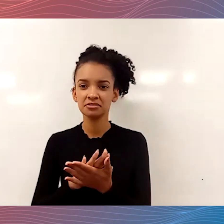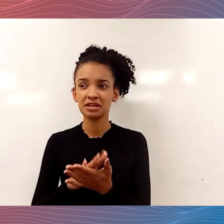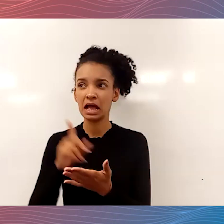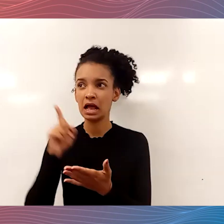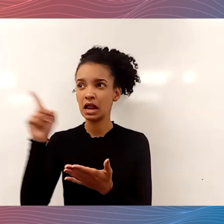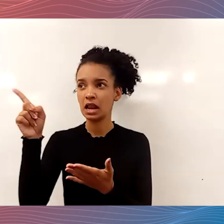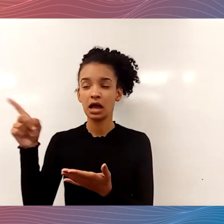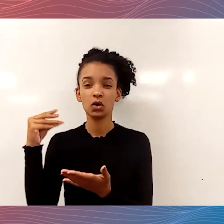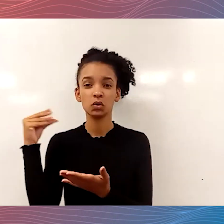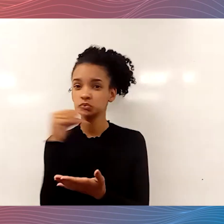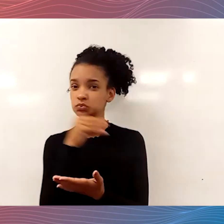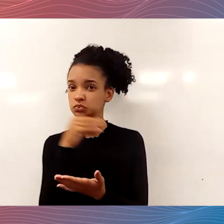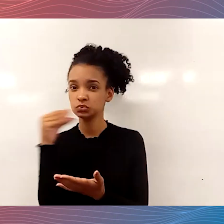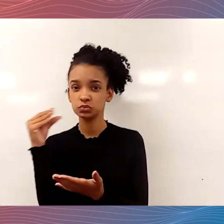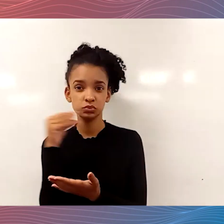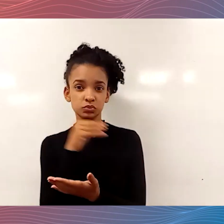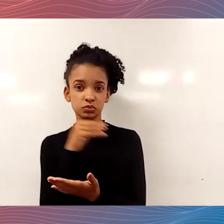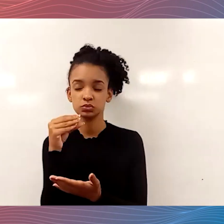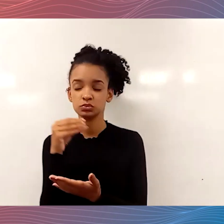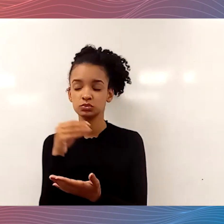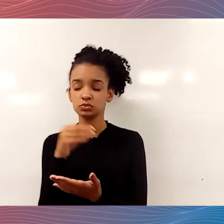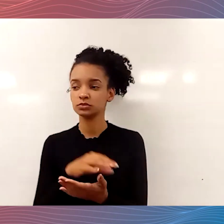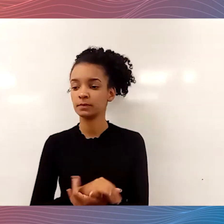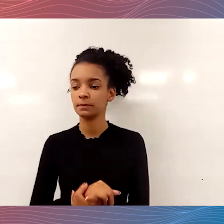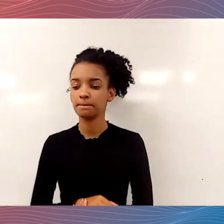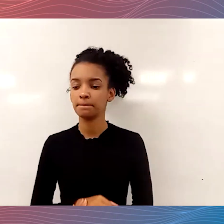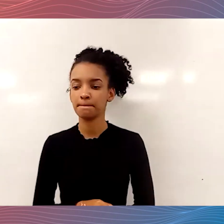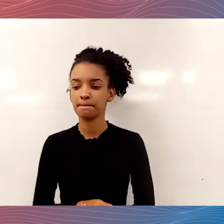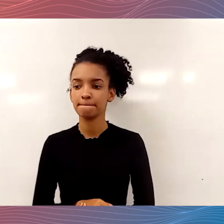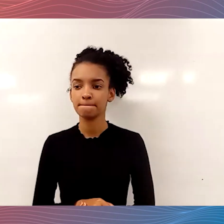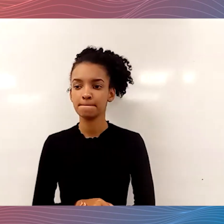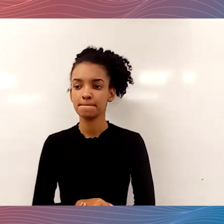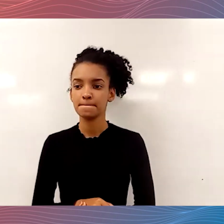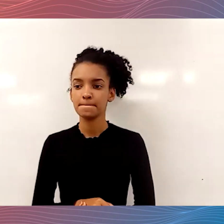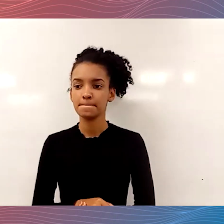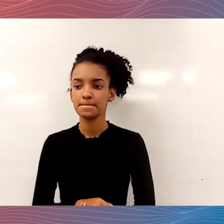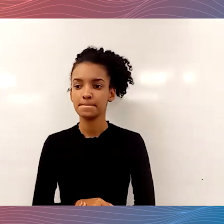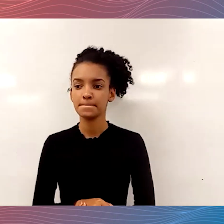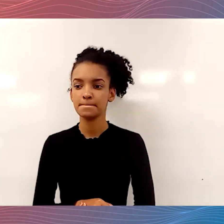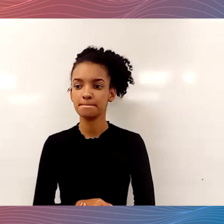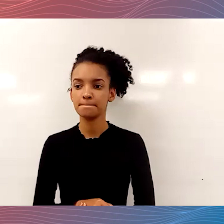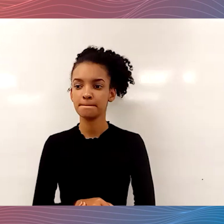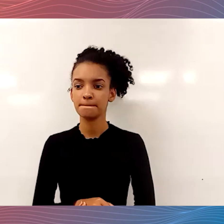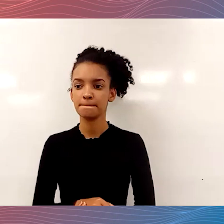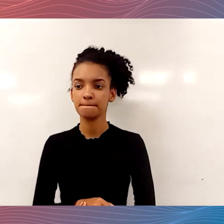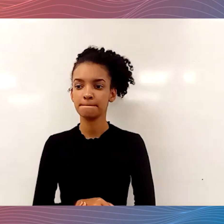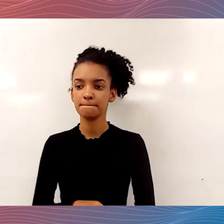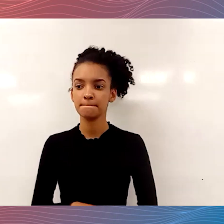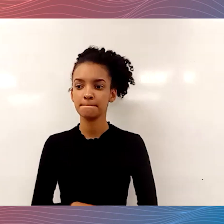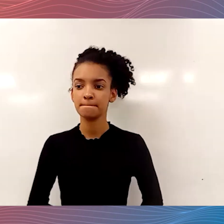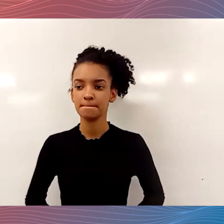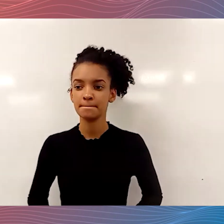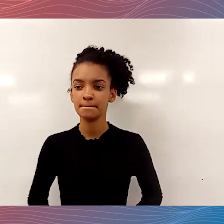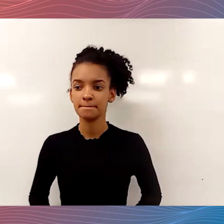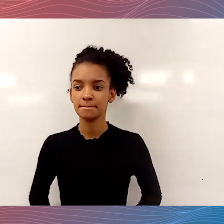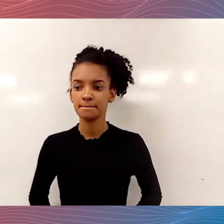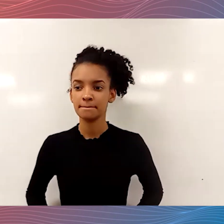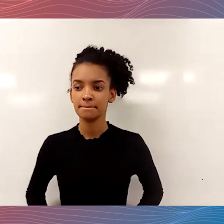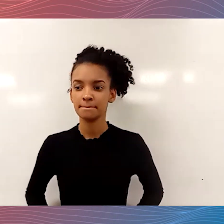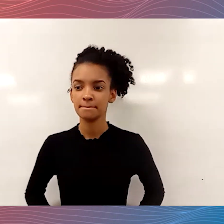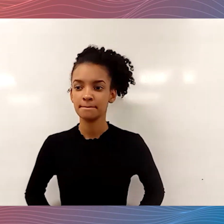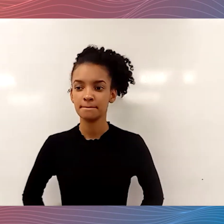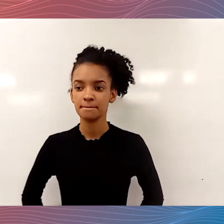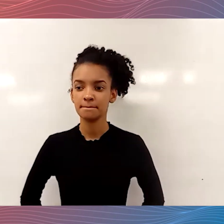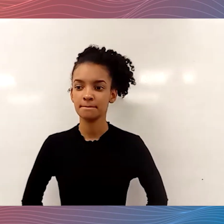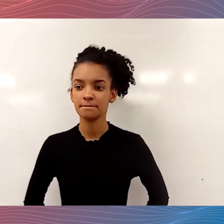o Jobson e Abraão pensaram que já experimentaram o auge, né? Mas experimentaram agora no PAC o